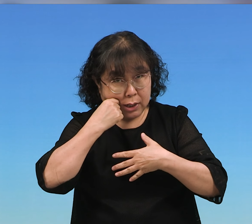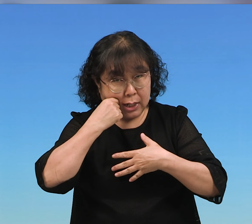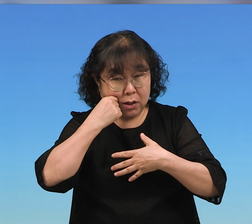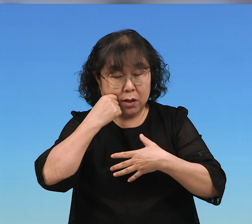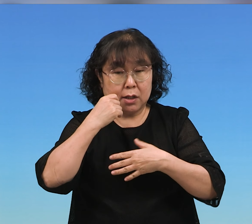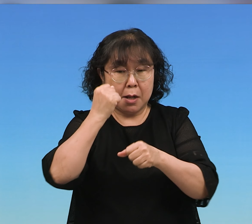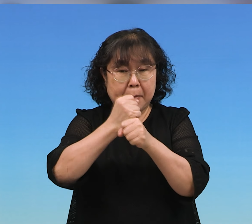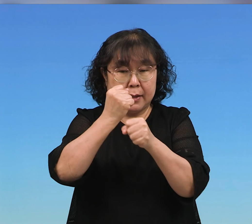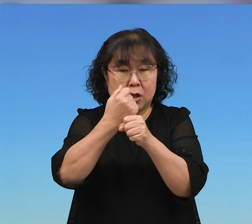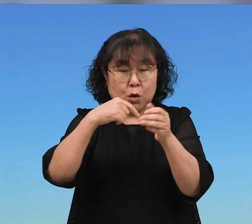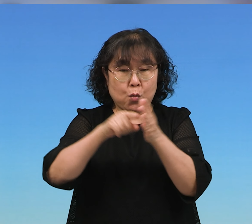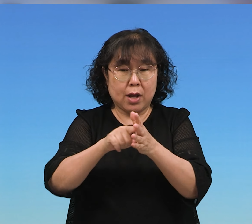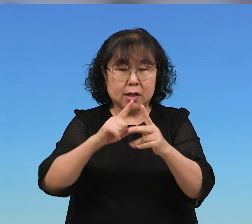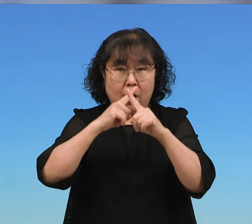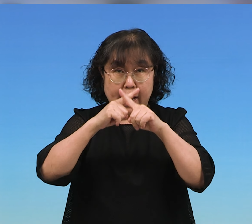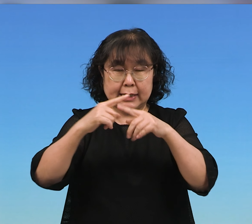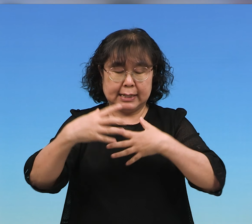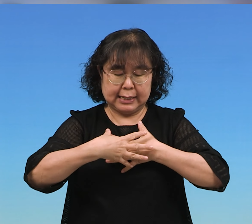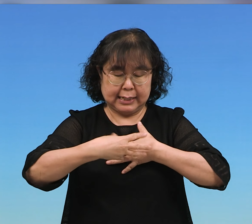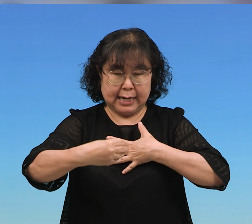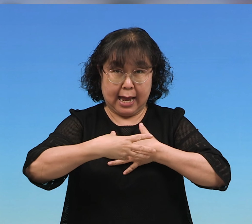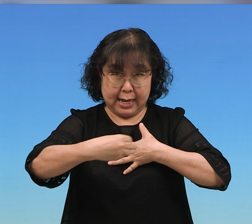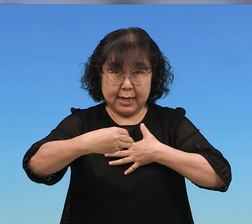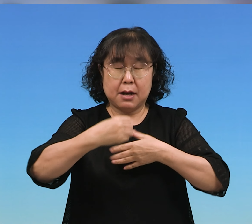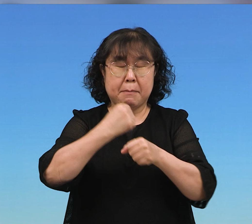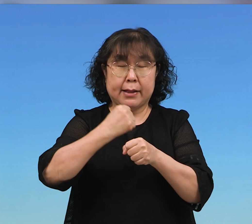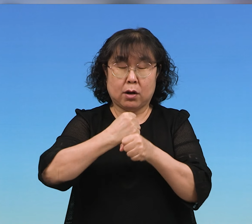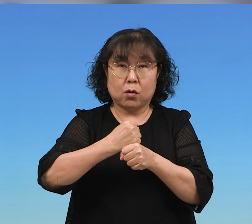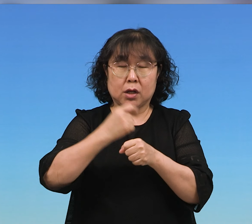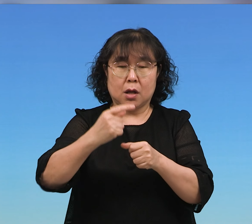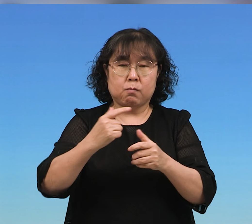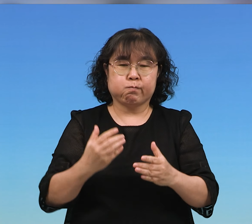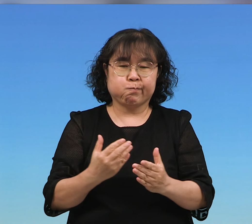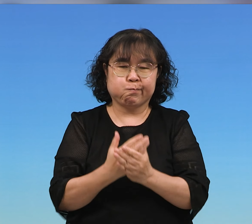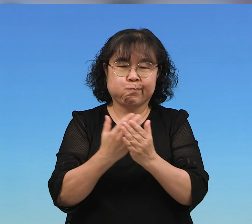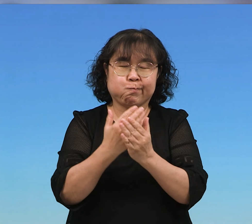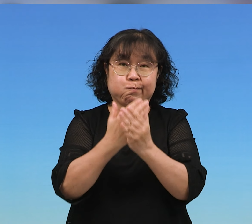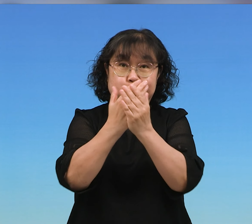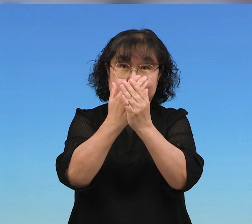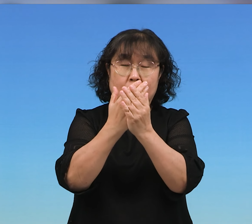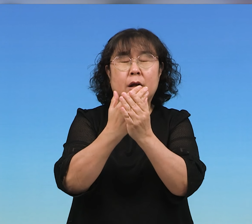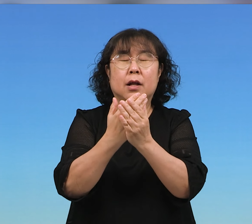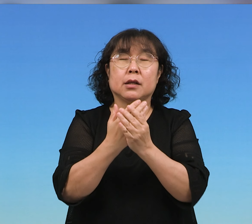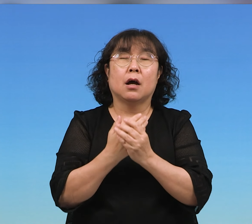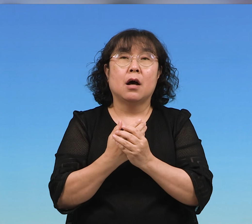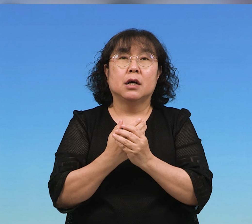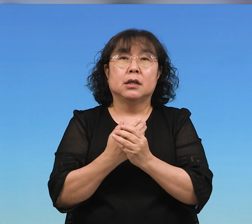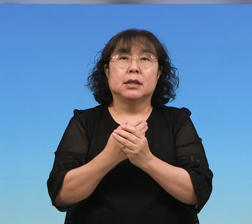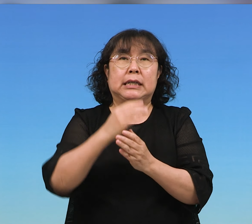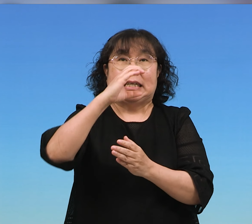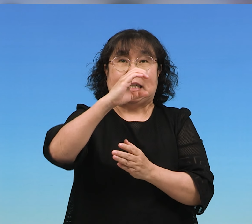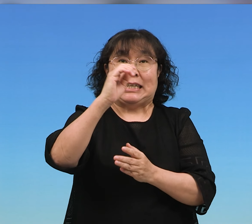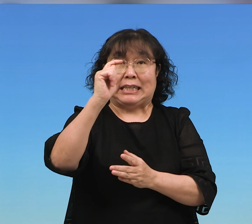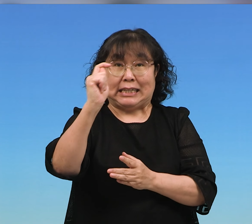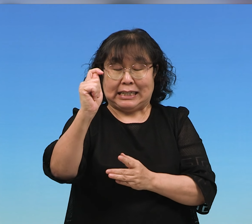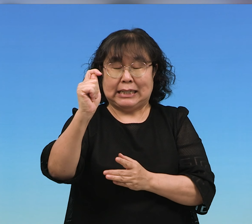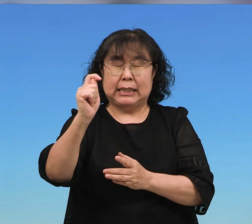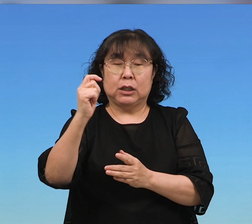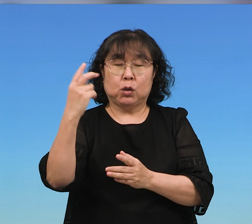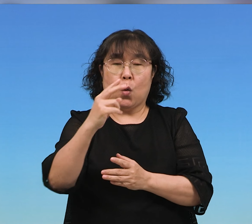수 없는 것을 보려고 만든 것이 엑스레이고요. 요즘에는 이게 점점 이제 발전이 돼가지고 요즘에는